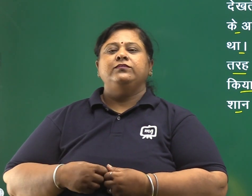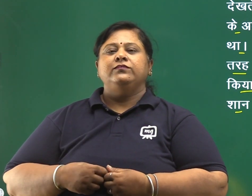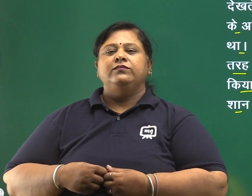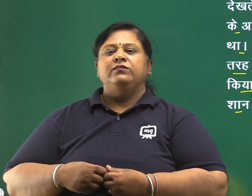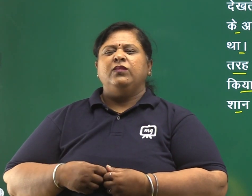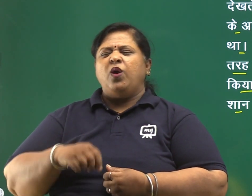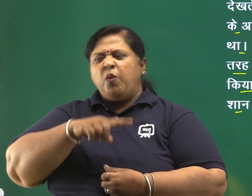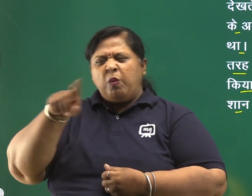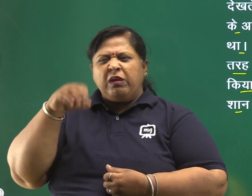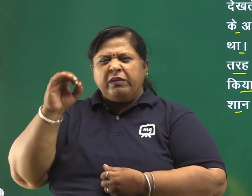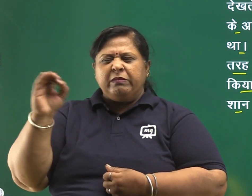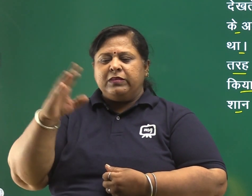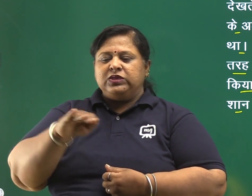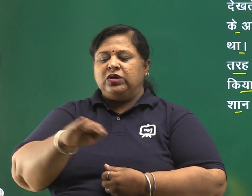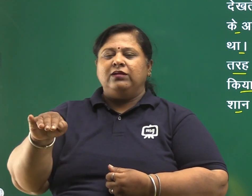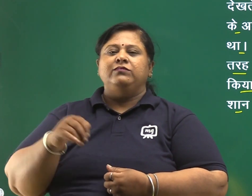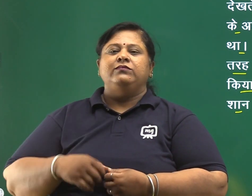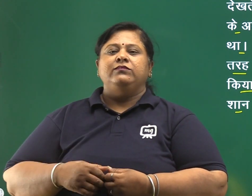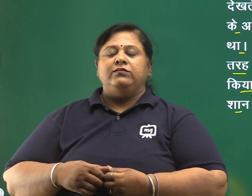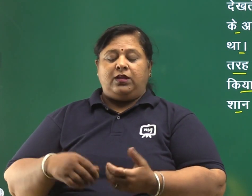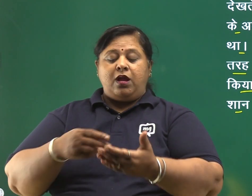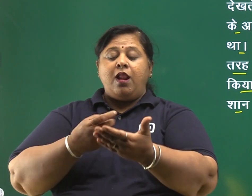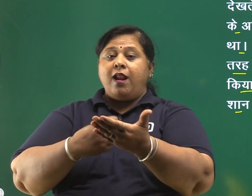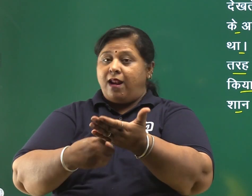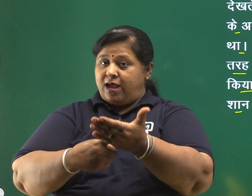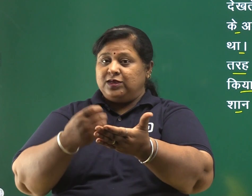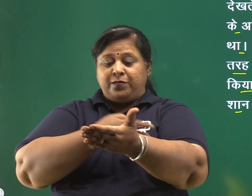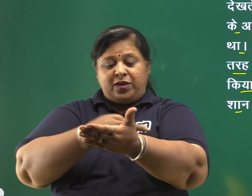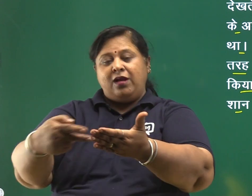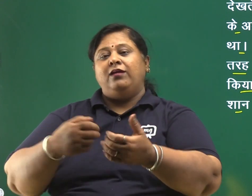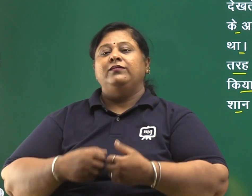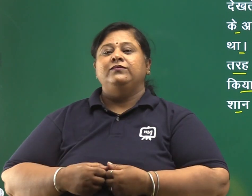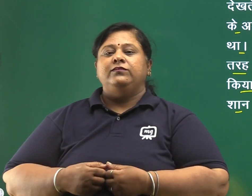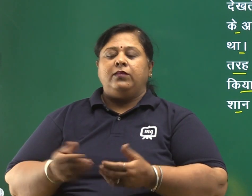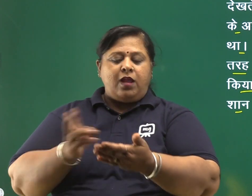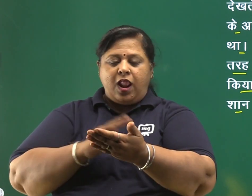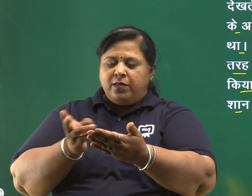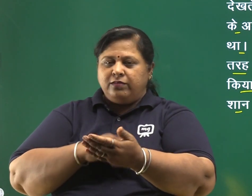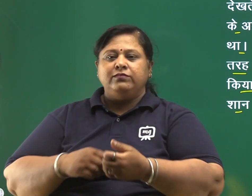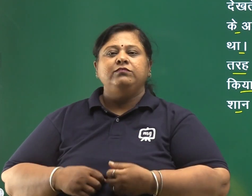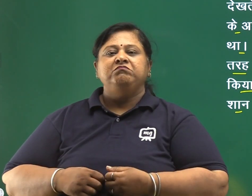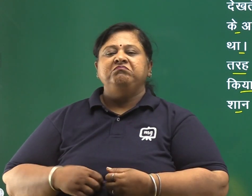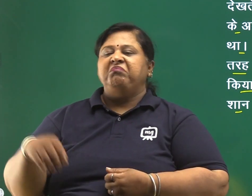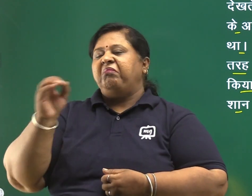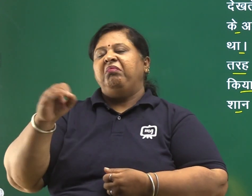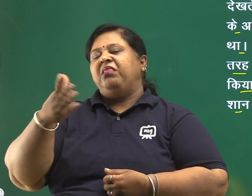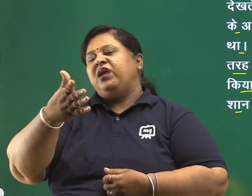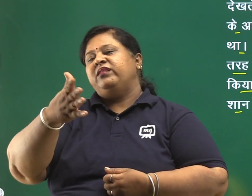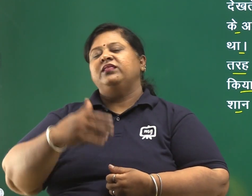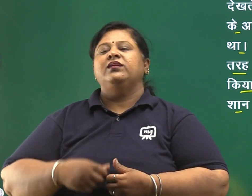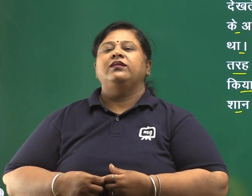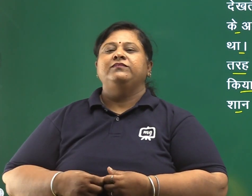कोई भी बच्चा राजप्पा का एल्बम नहीं देखता